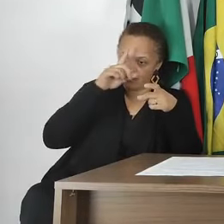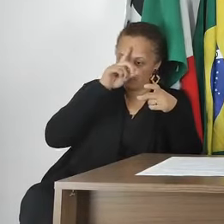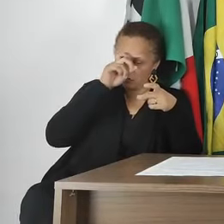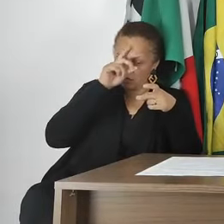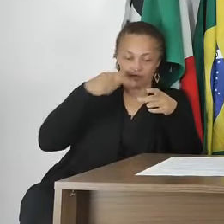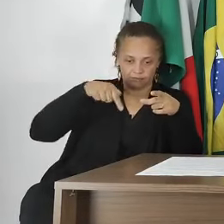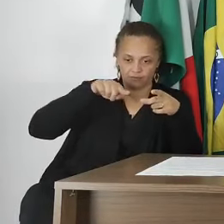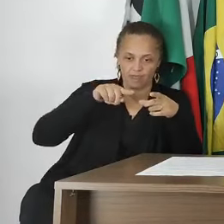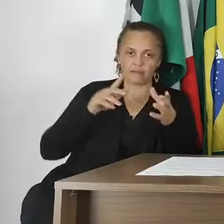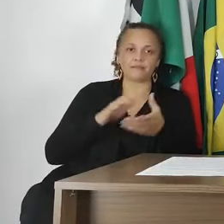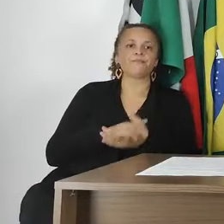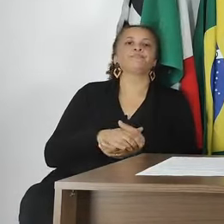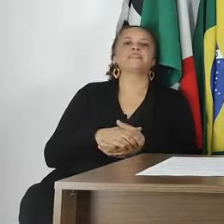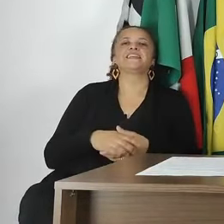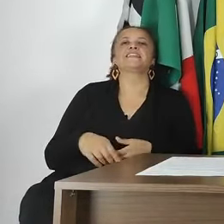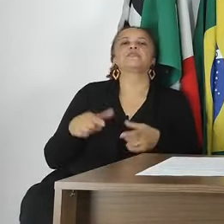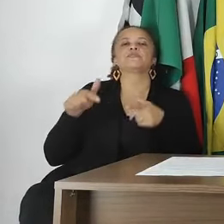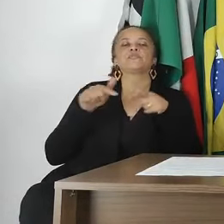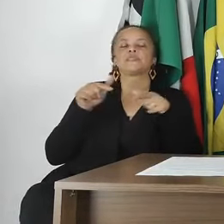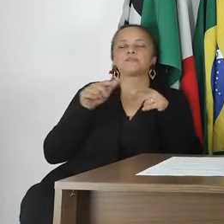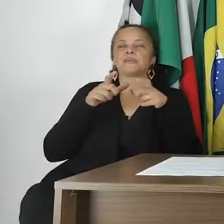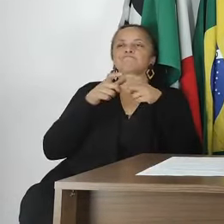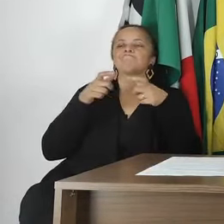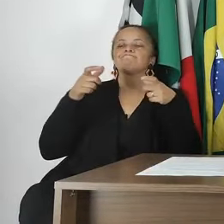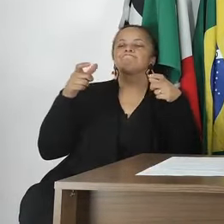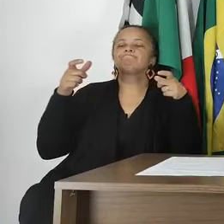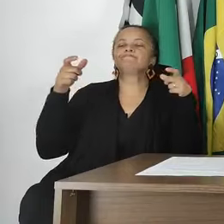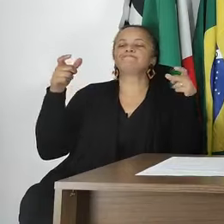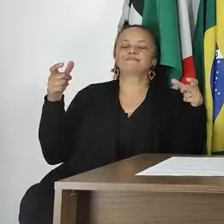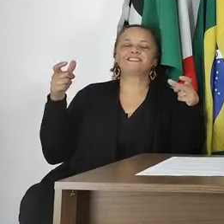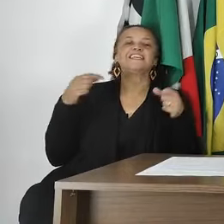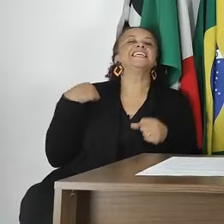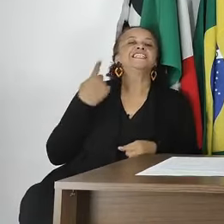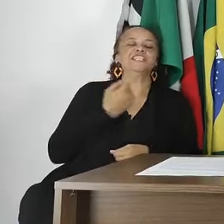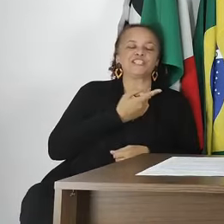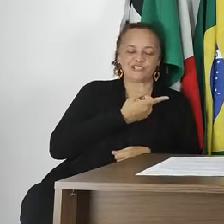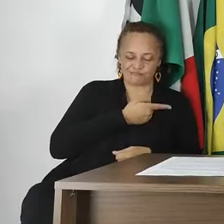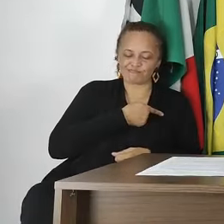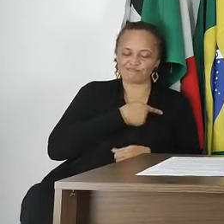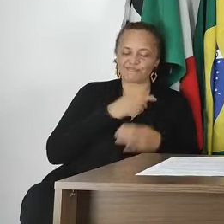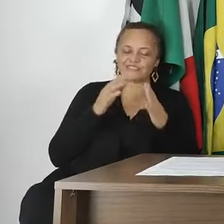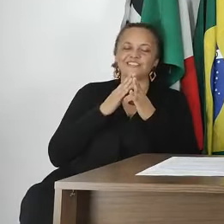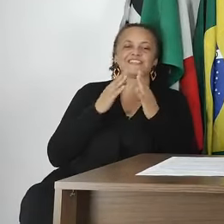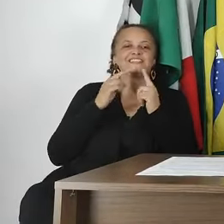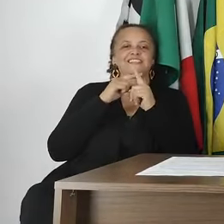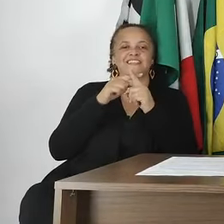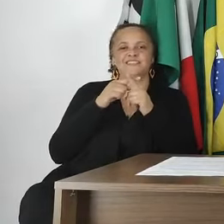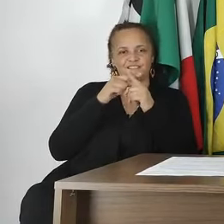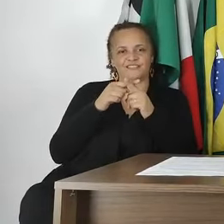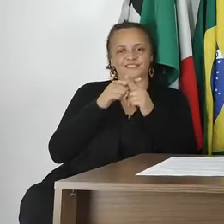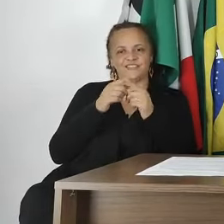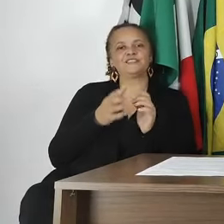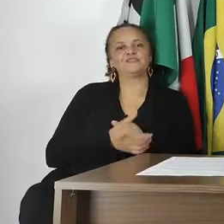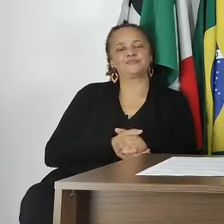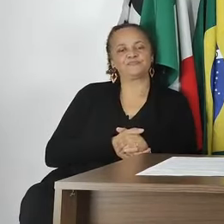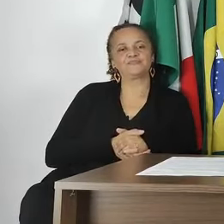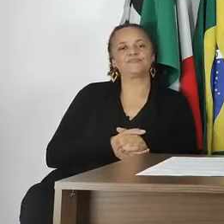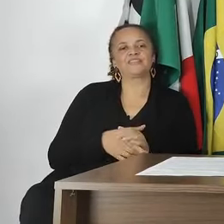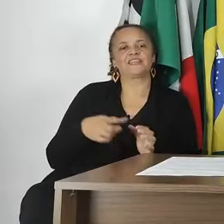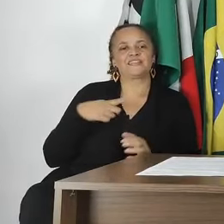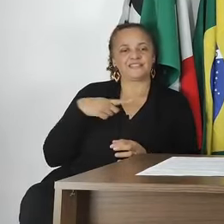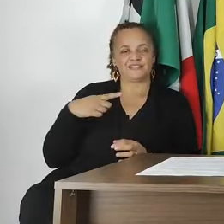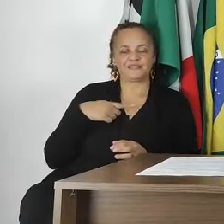e está cada vez mais crescendo. E nós, como igreja, nós como membros do corpo de Cristo, nós temos